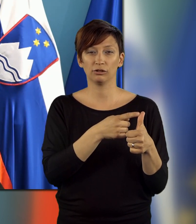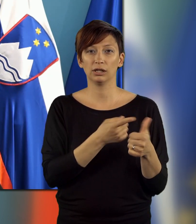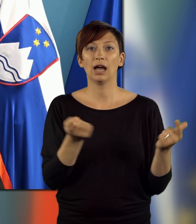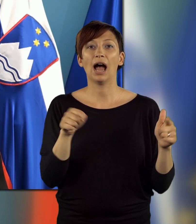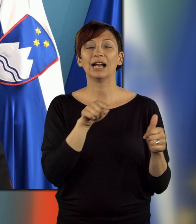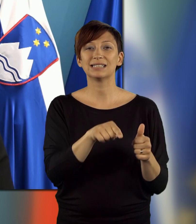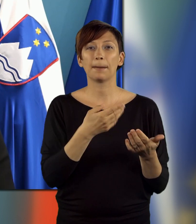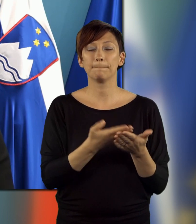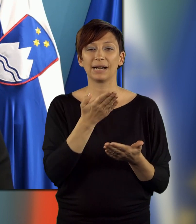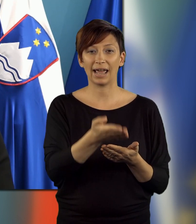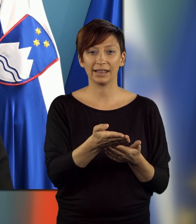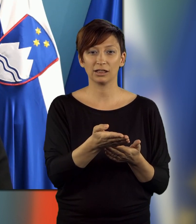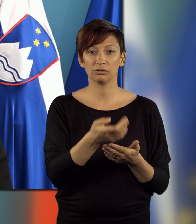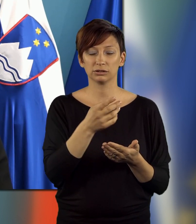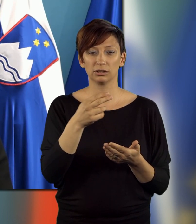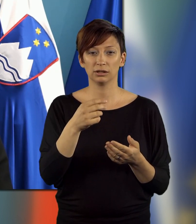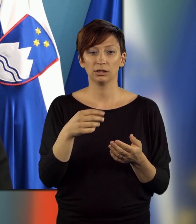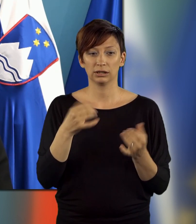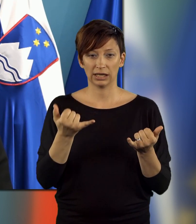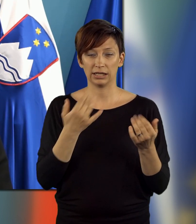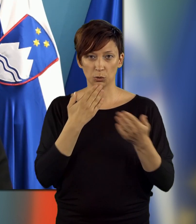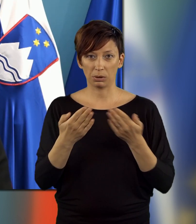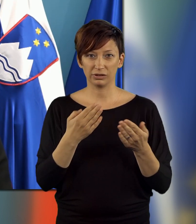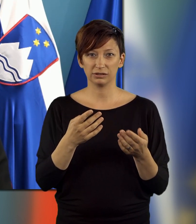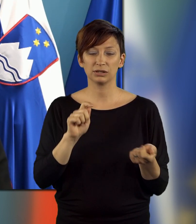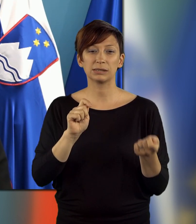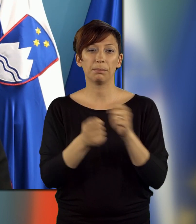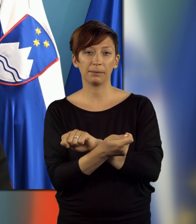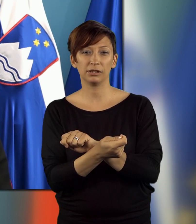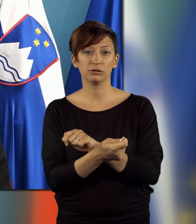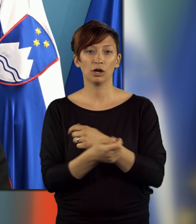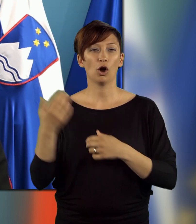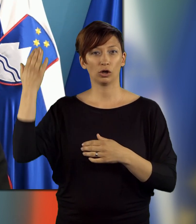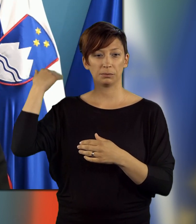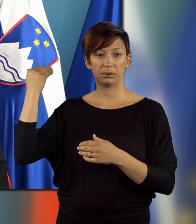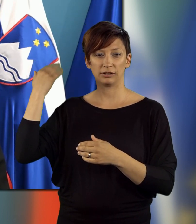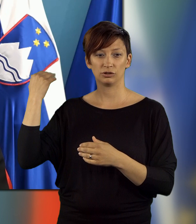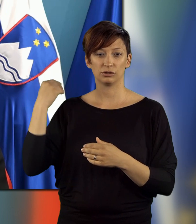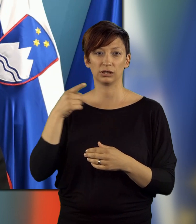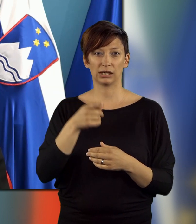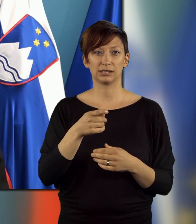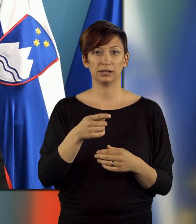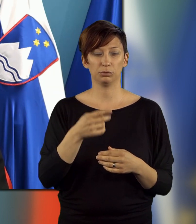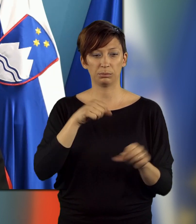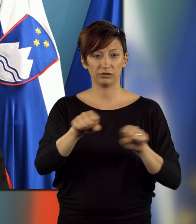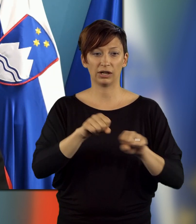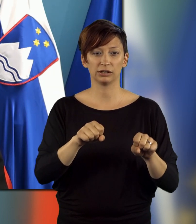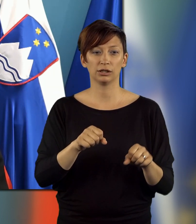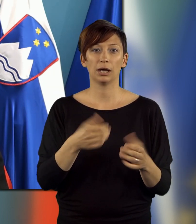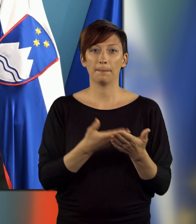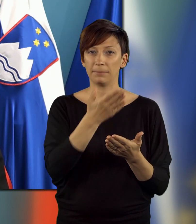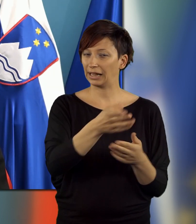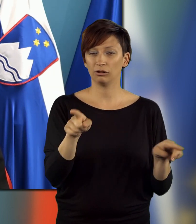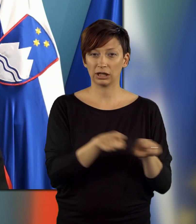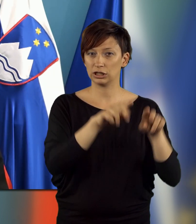ali se je predlog novele, ki ste ga danes obravnavali, spremenil od zadnjič, ko se je znašel pred vlado, ali je ostal enak?